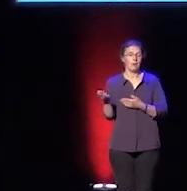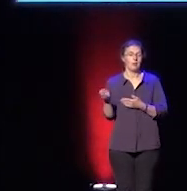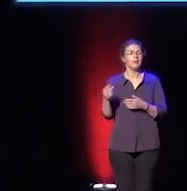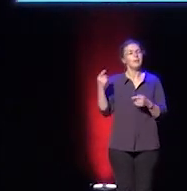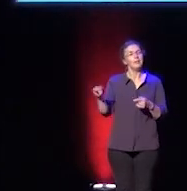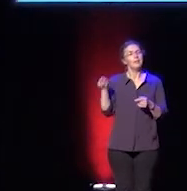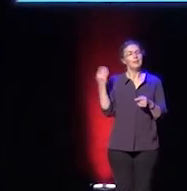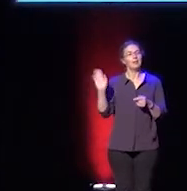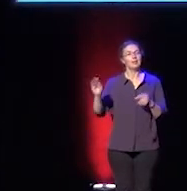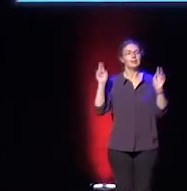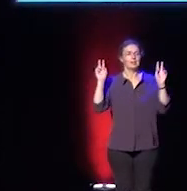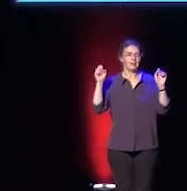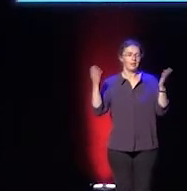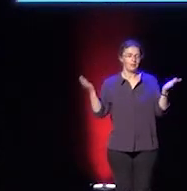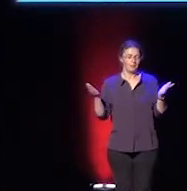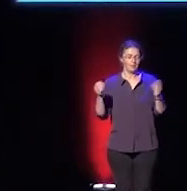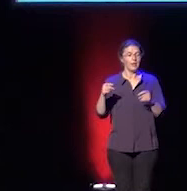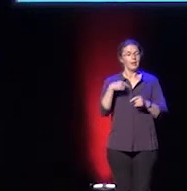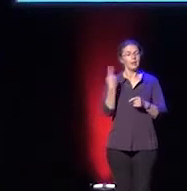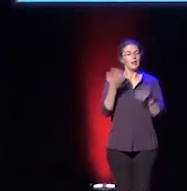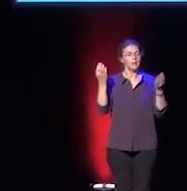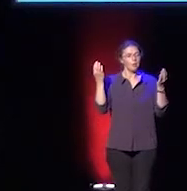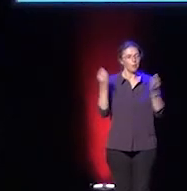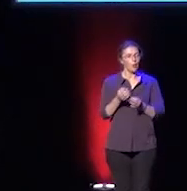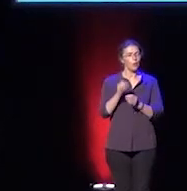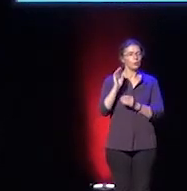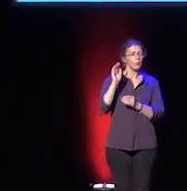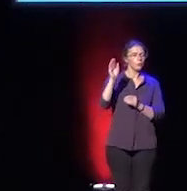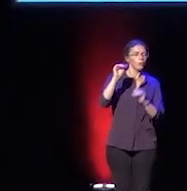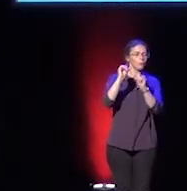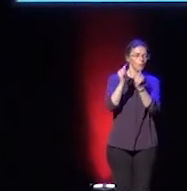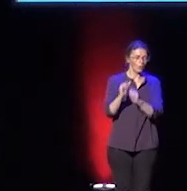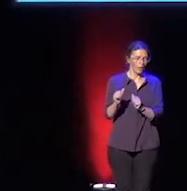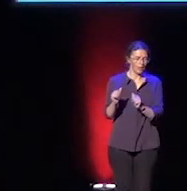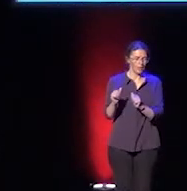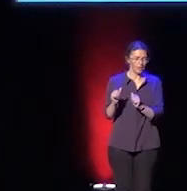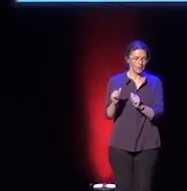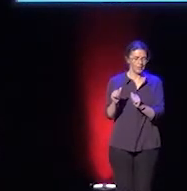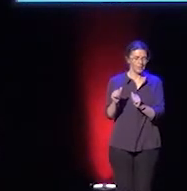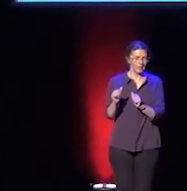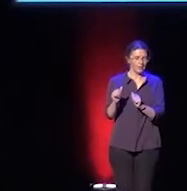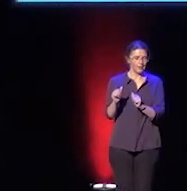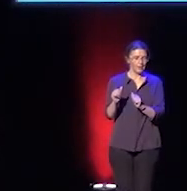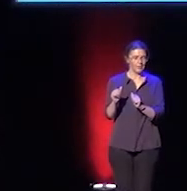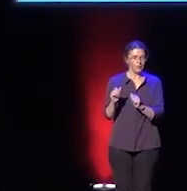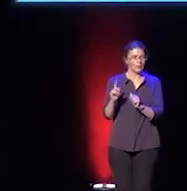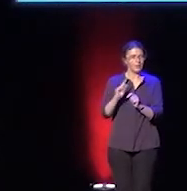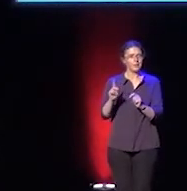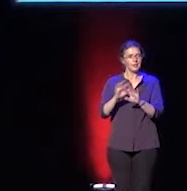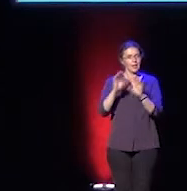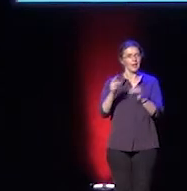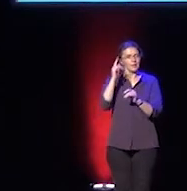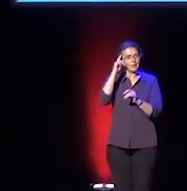das Zitat zugeschrieben: Wir brauchen Zukunftsmodelle, die nicht alles grau und